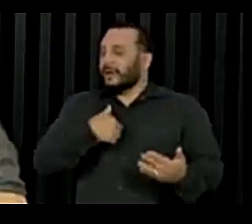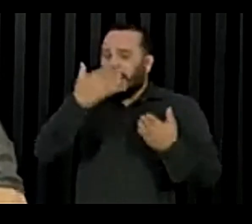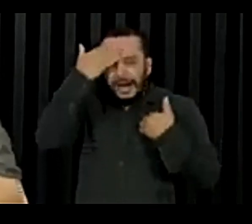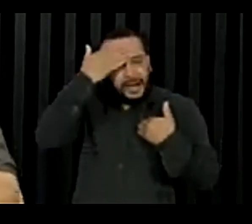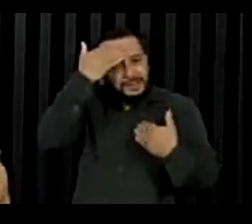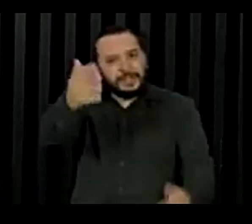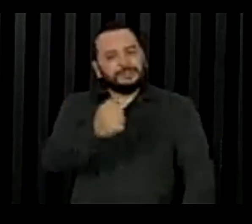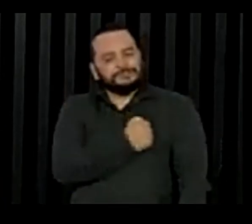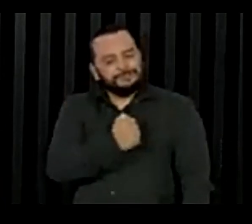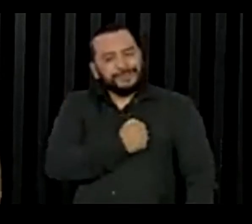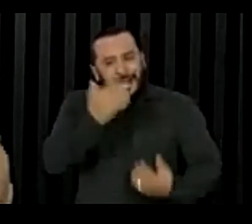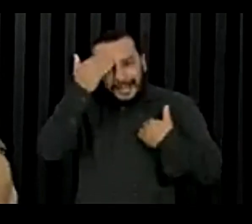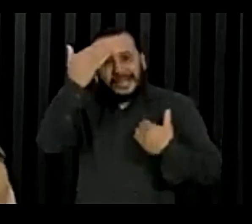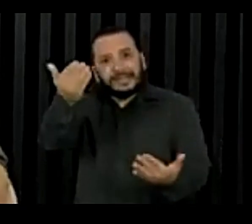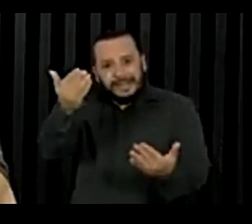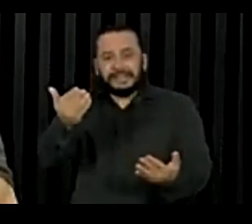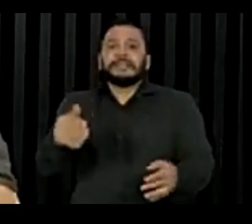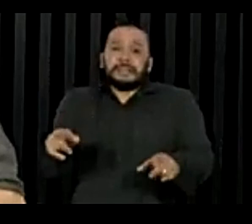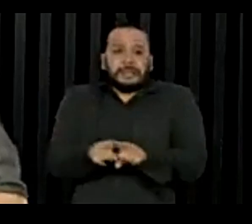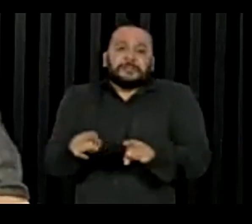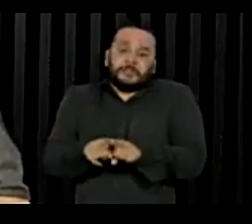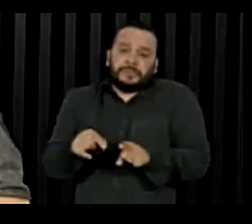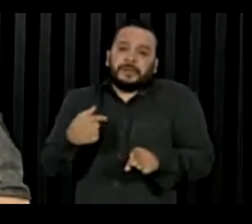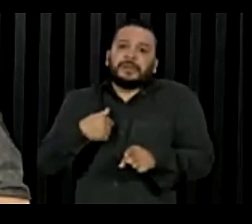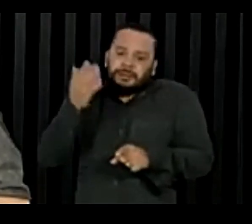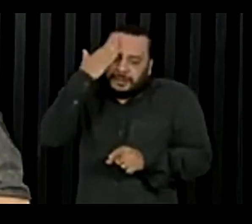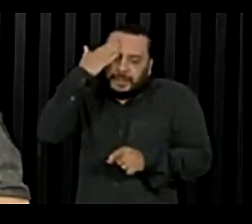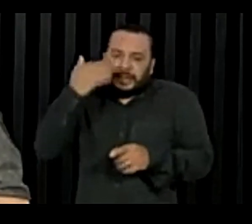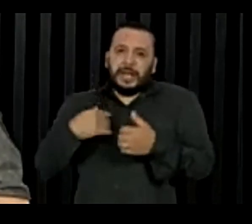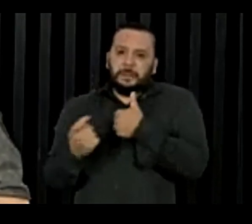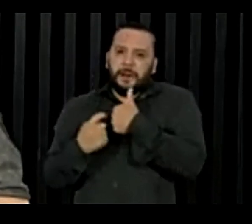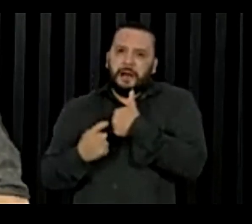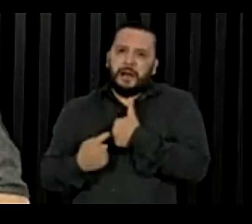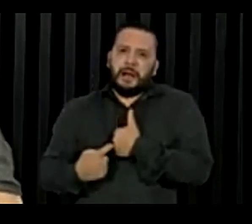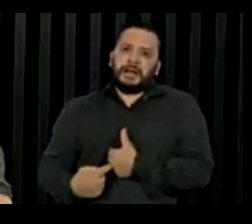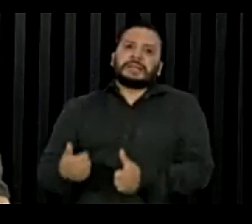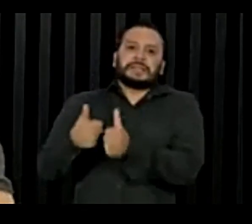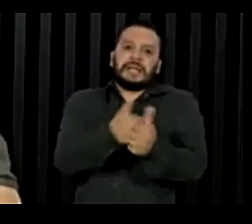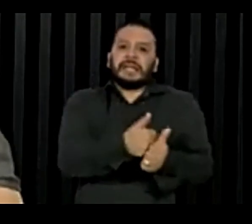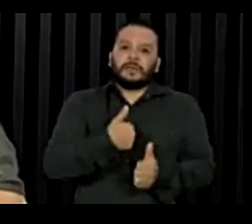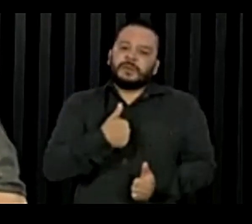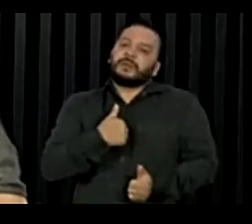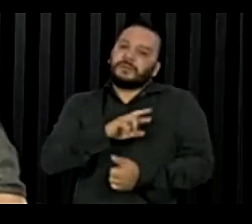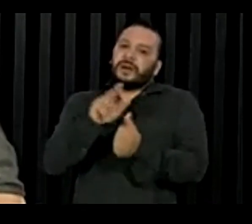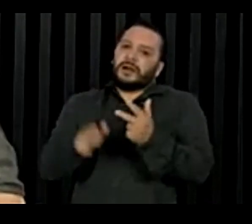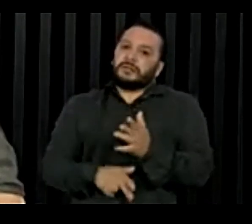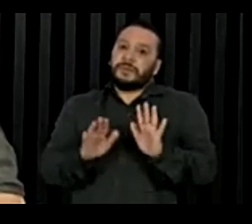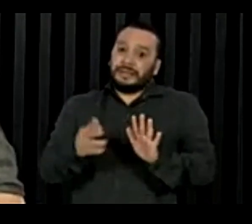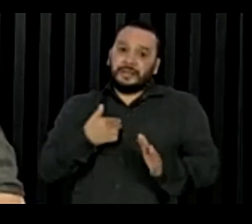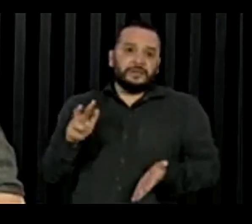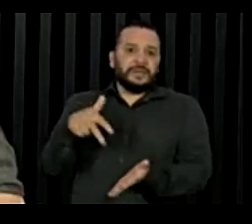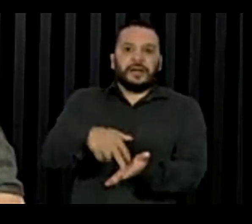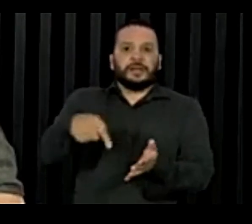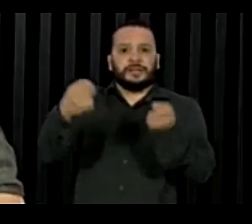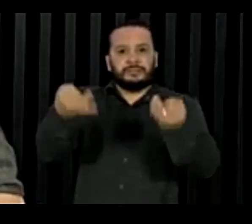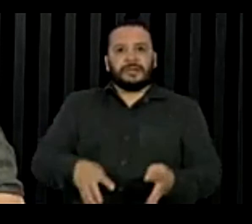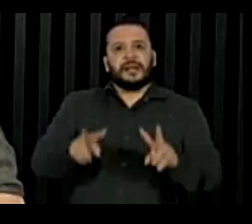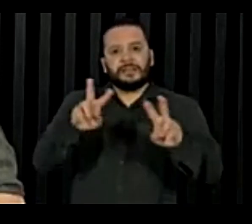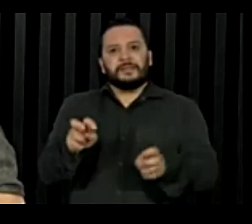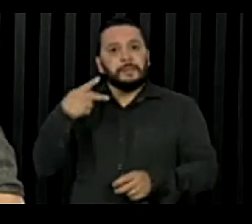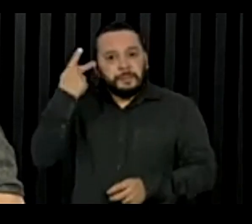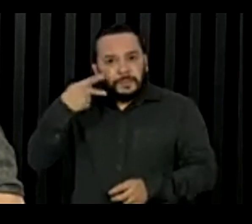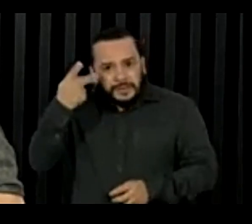e acho que meus números na internet justifiquem a minha participação no programa, mas falar sobre política é um cenário também que evidencia essa